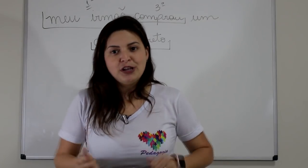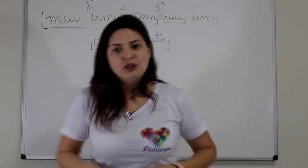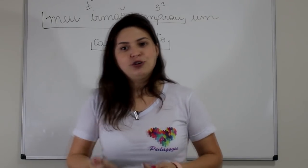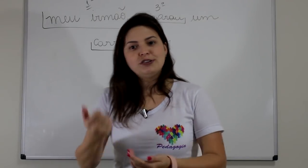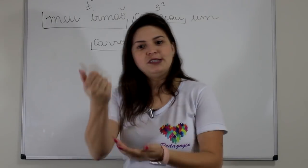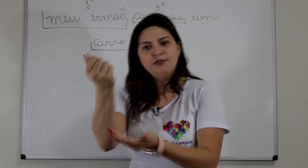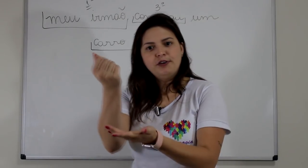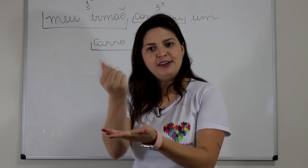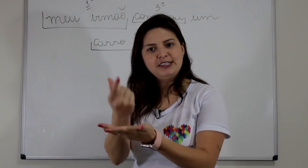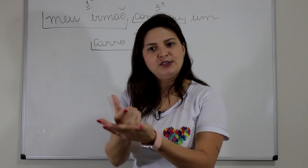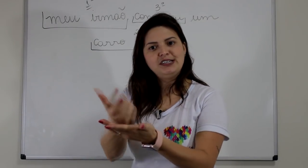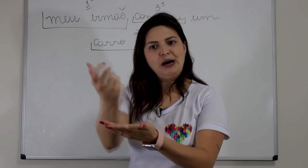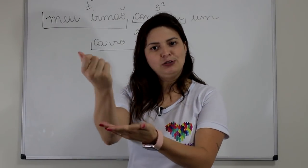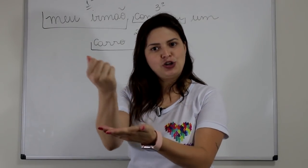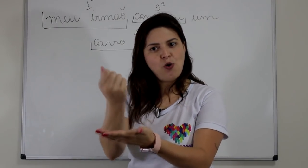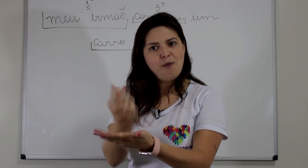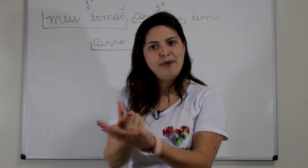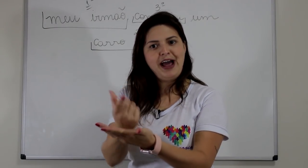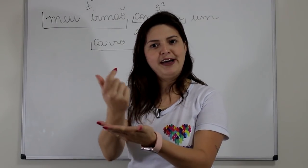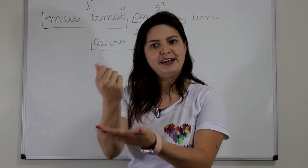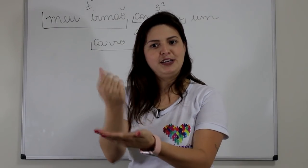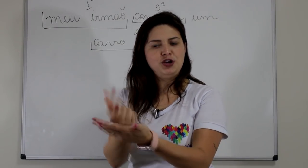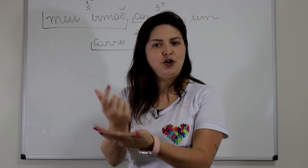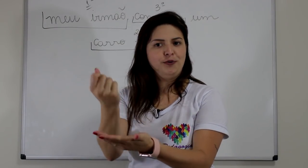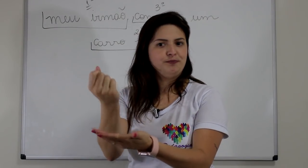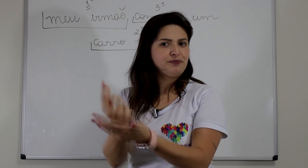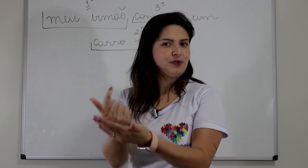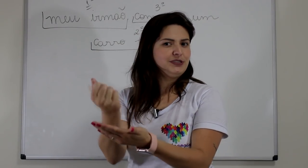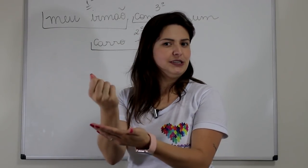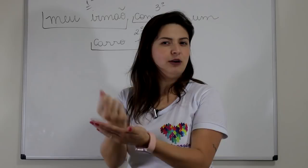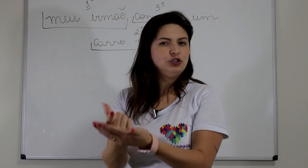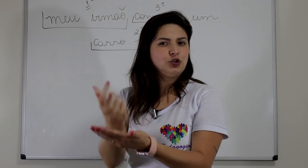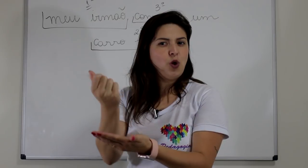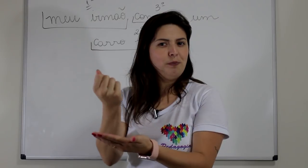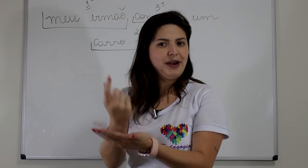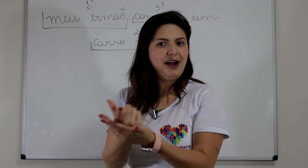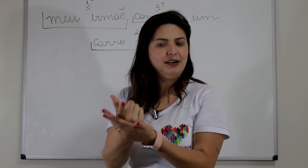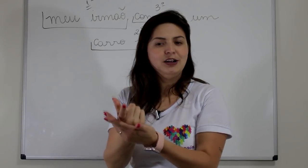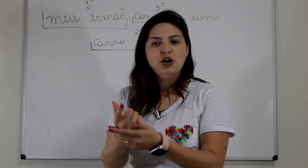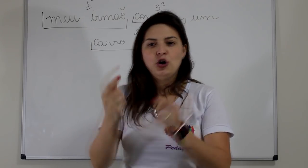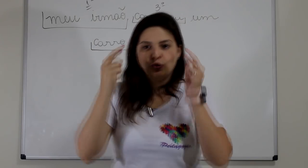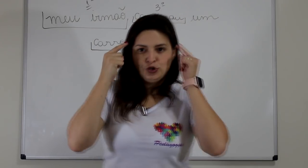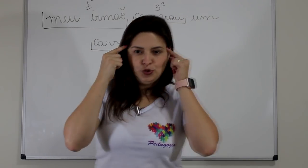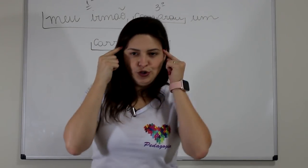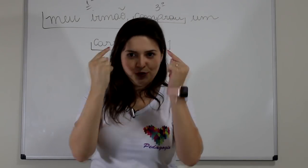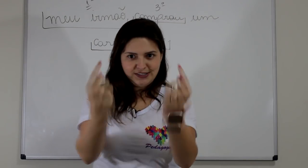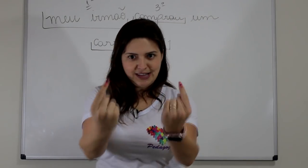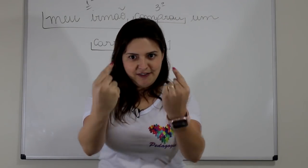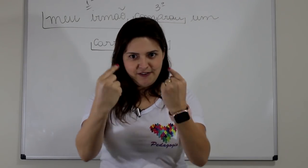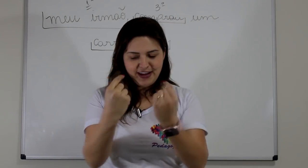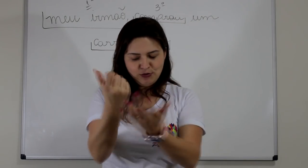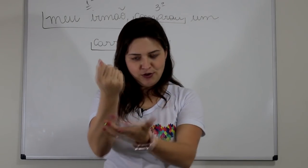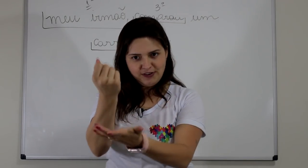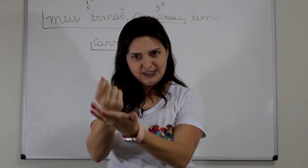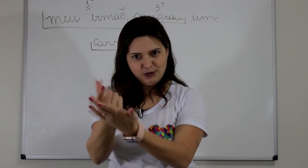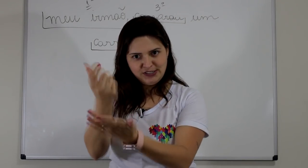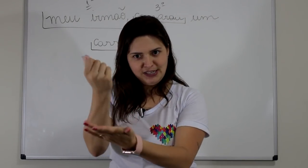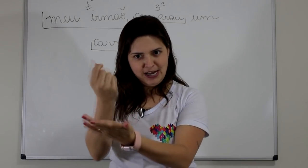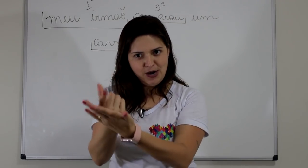Só que se eu for fazer o sinal de comprar aqui, ó, o sinal de comprar, O surdo que está vendo eu fazer o sinal